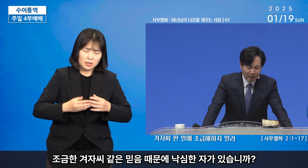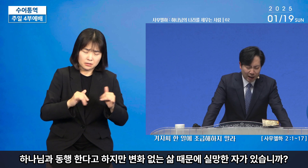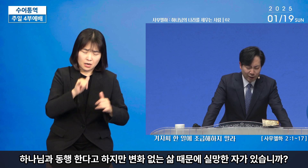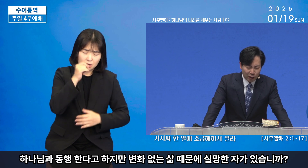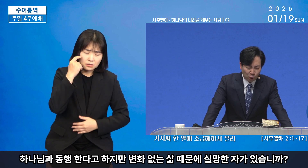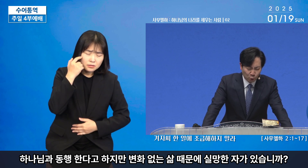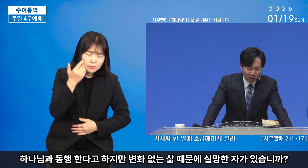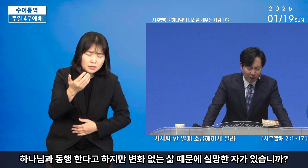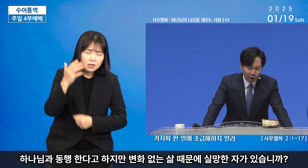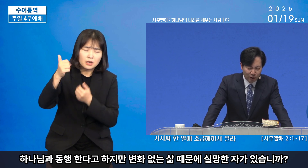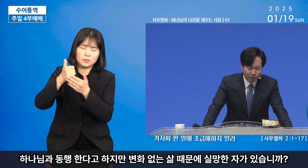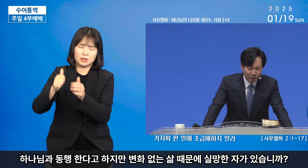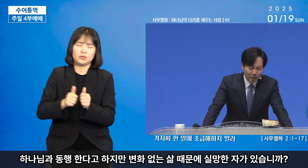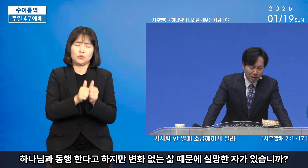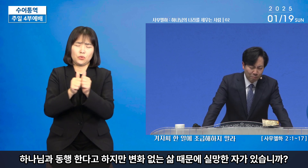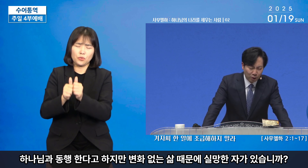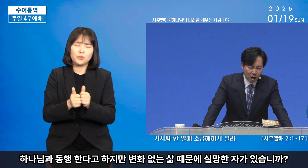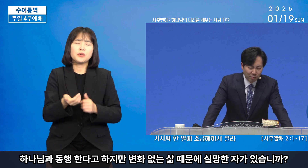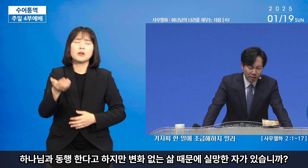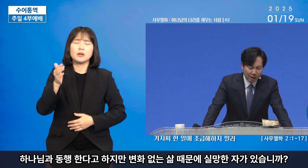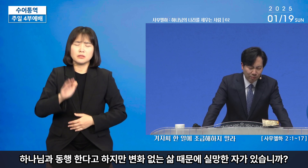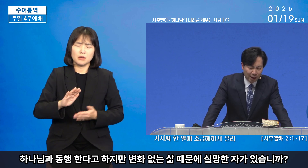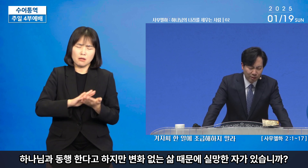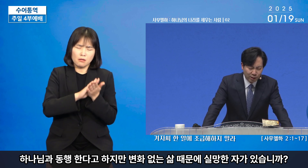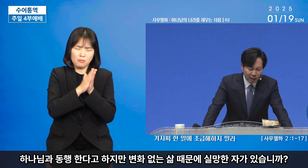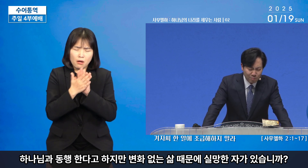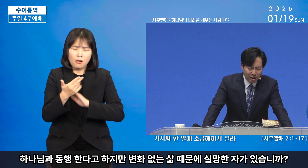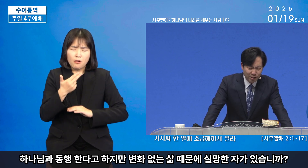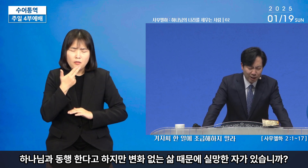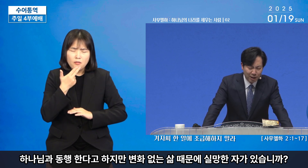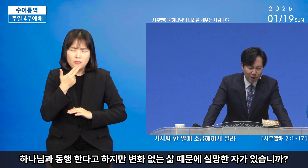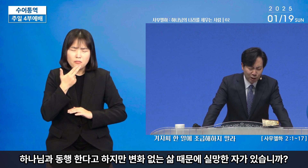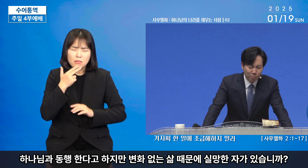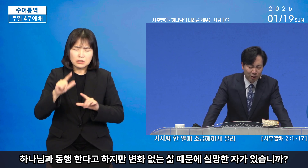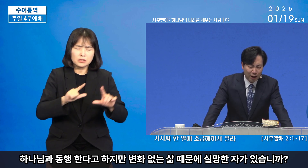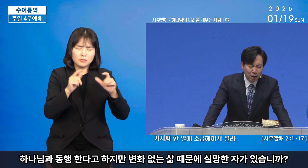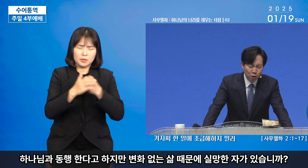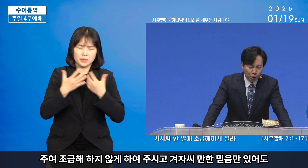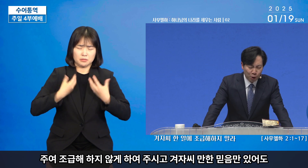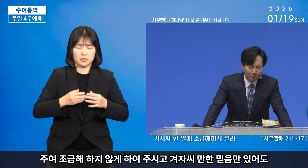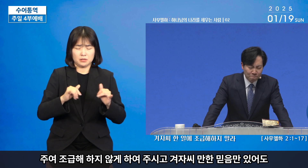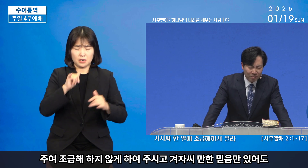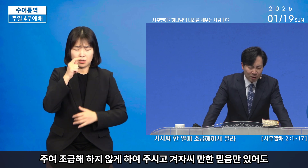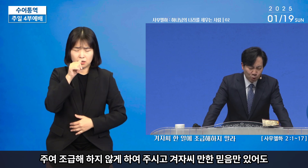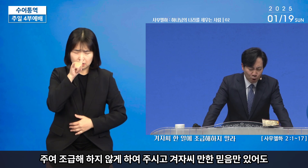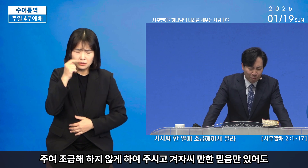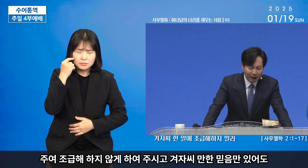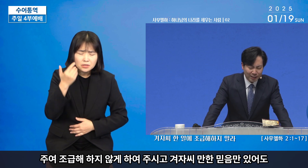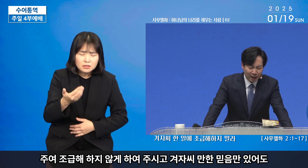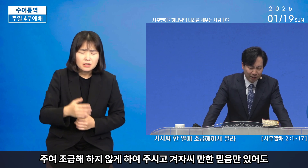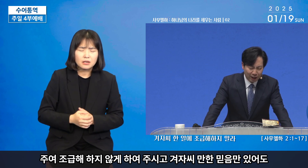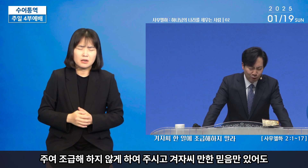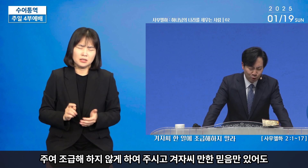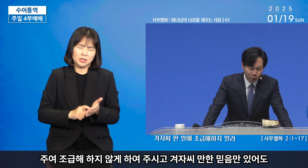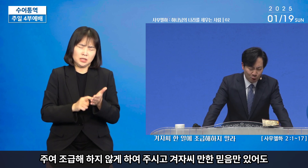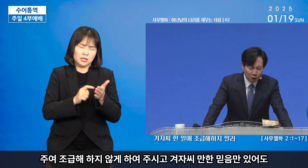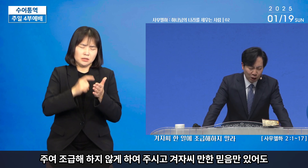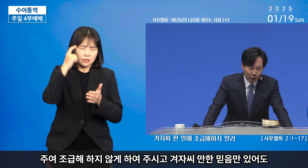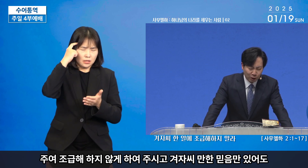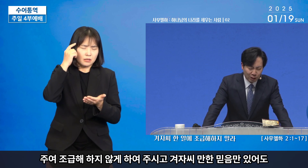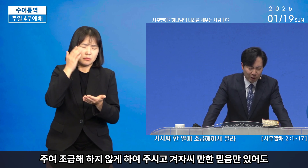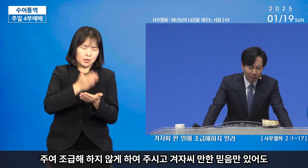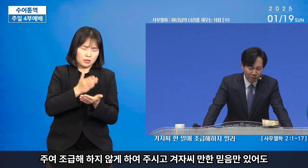있습니까? 하나님과 동행한다고 하지만 변화없는 삶 때문에 실망한 자가 있습니까? 주여, 조급해하지 않게 하여